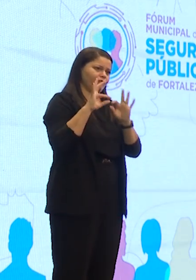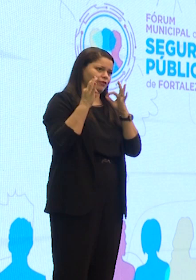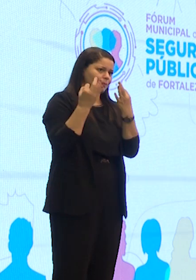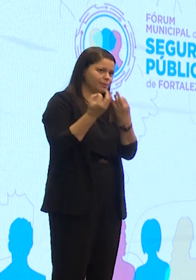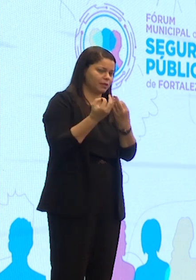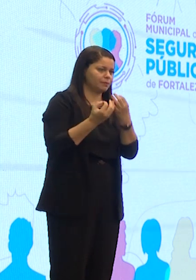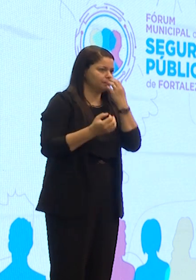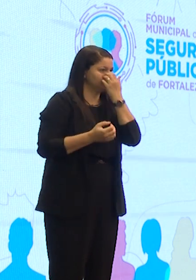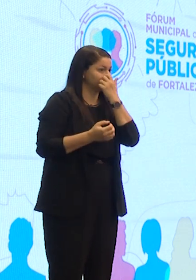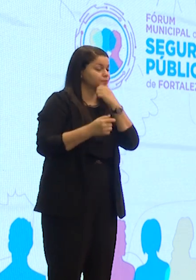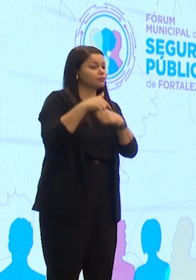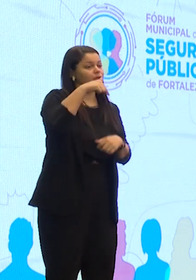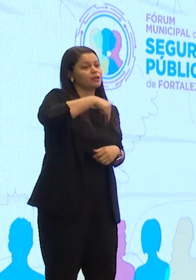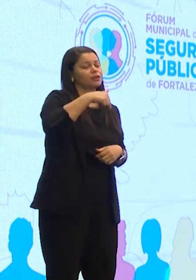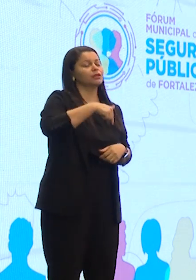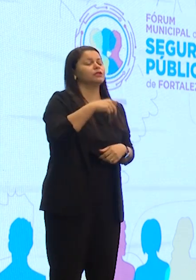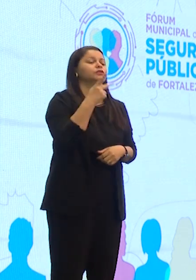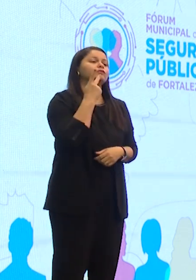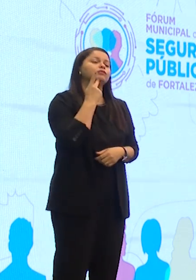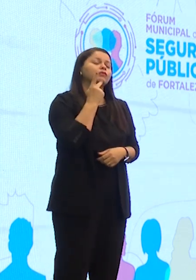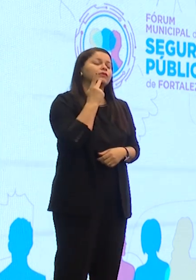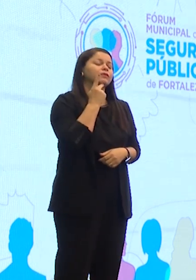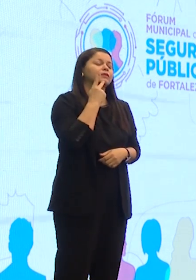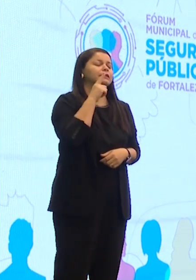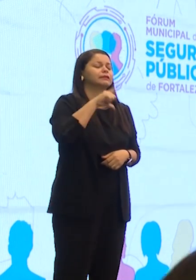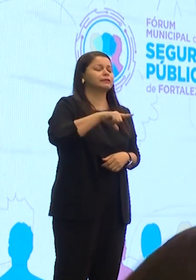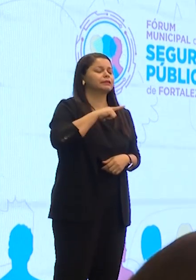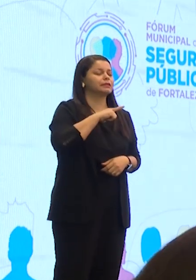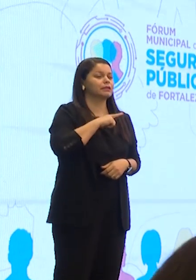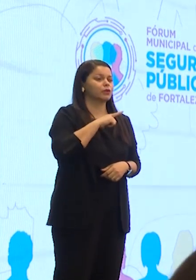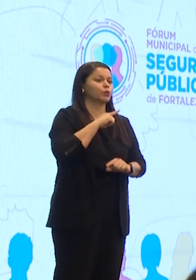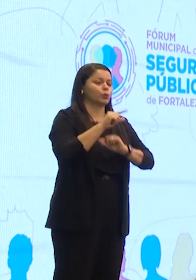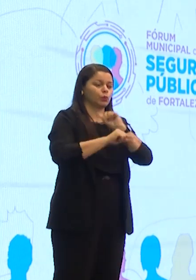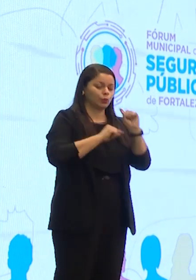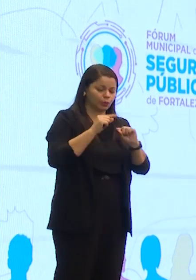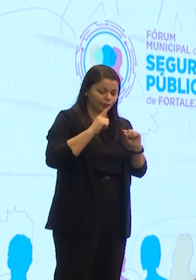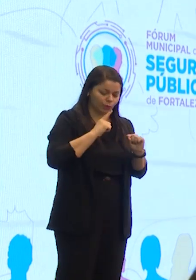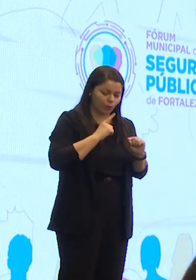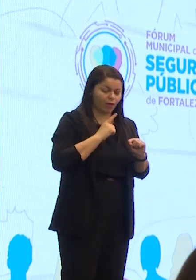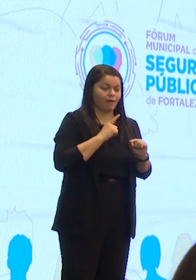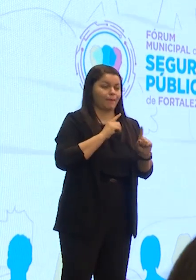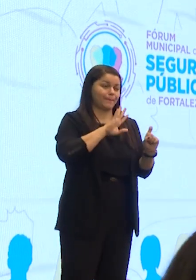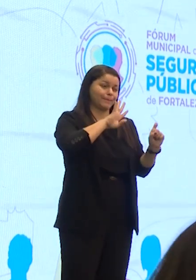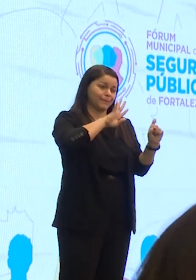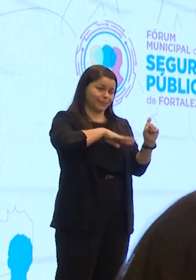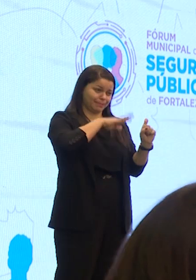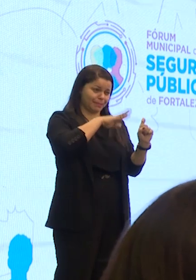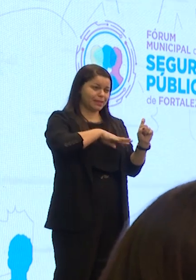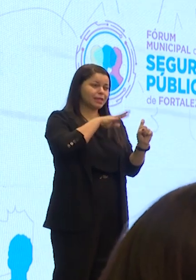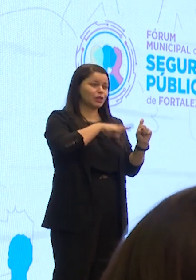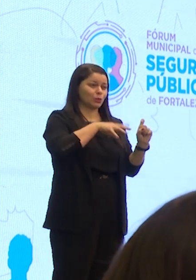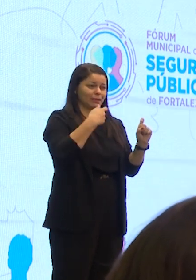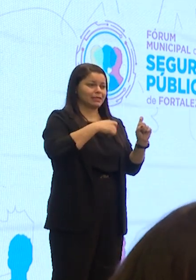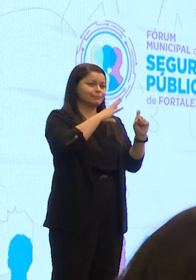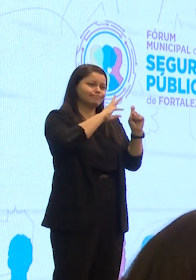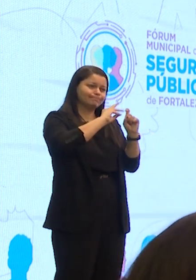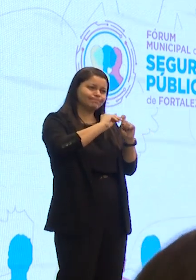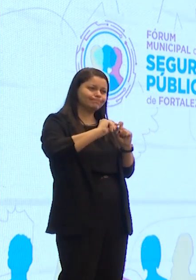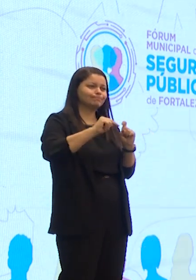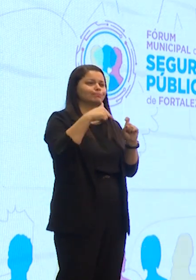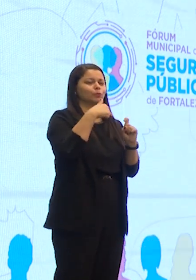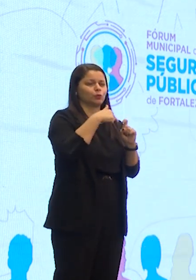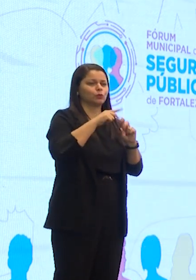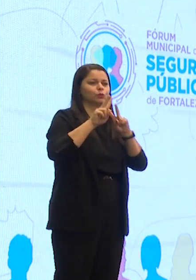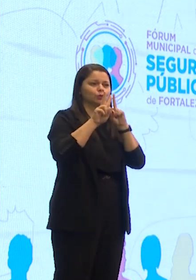de alcance nacional, para que nós possamos desatar certos mitos em torno da temática da segurança pública.